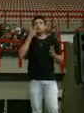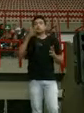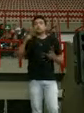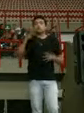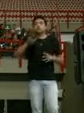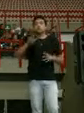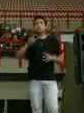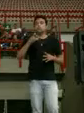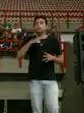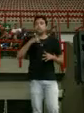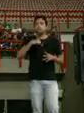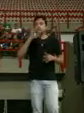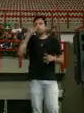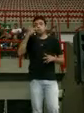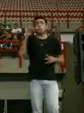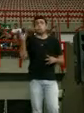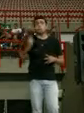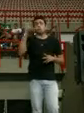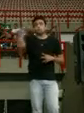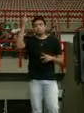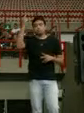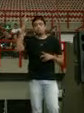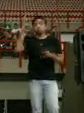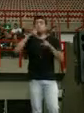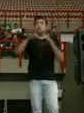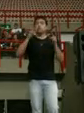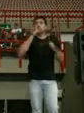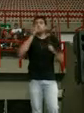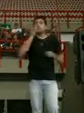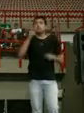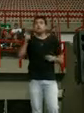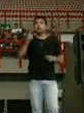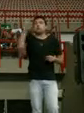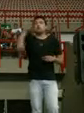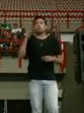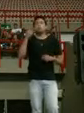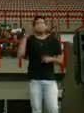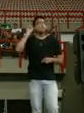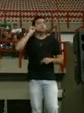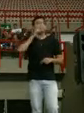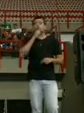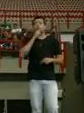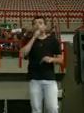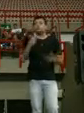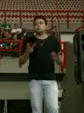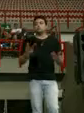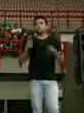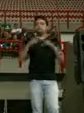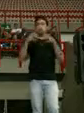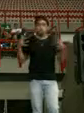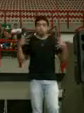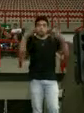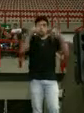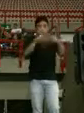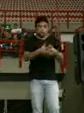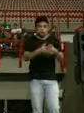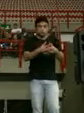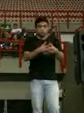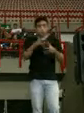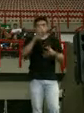está falando baixo, ela está falando alto. Mas, Ítalo, como é que essa mulher fala alto se eu nem escutei? Você está confundindo o que